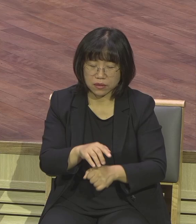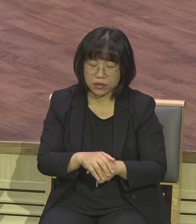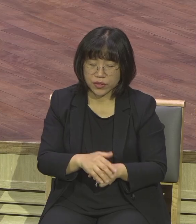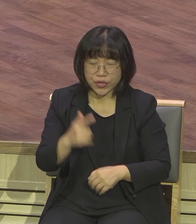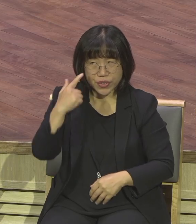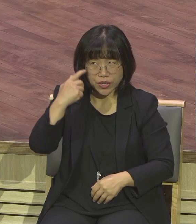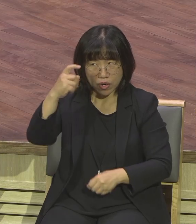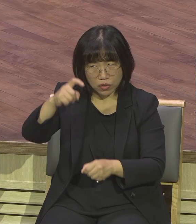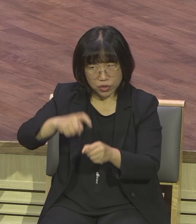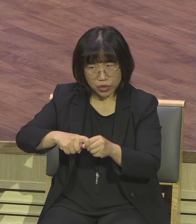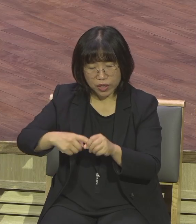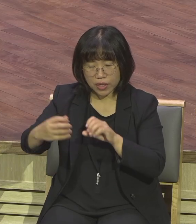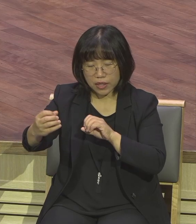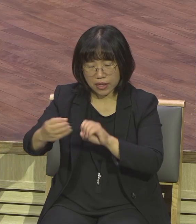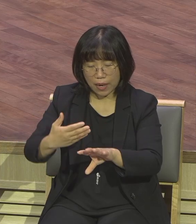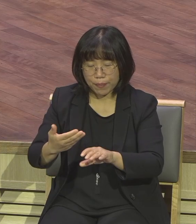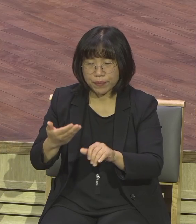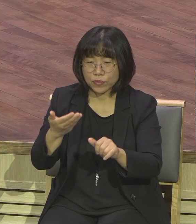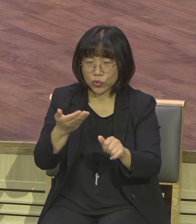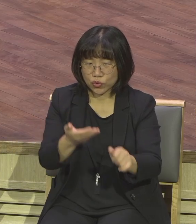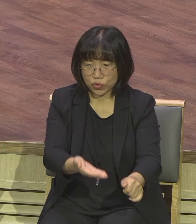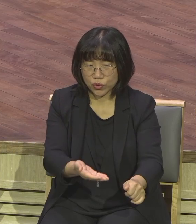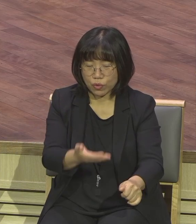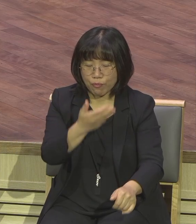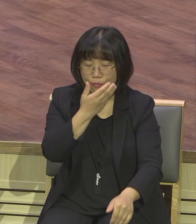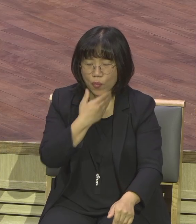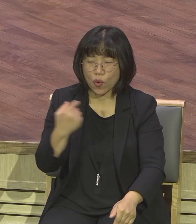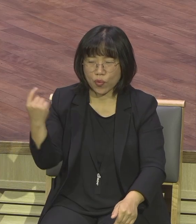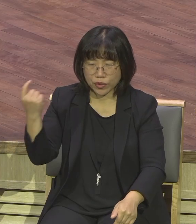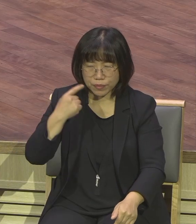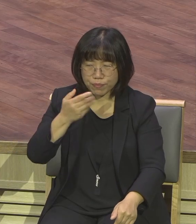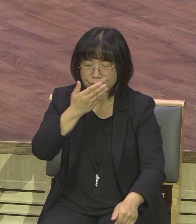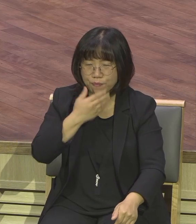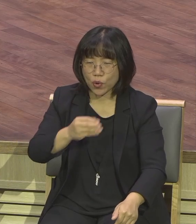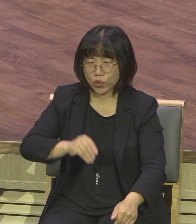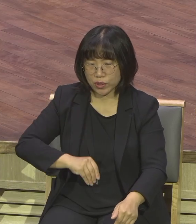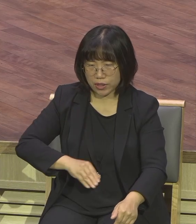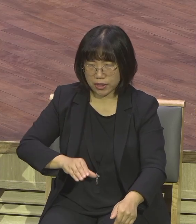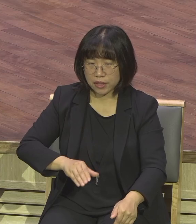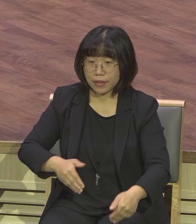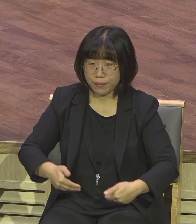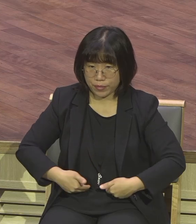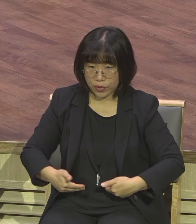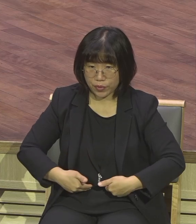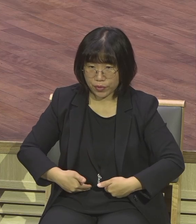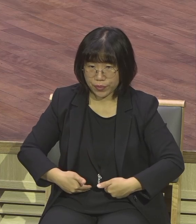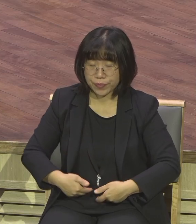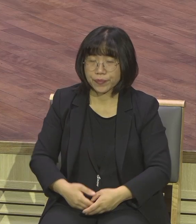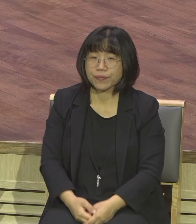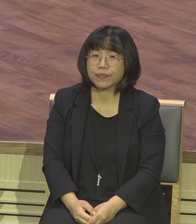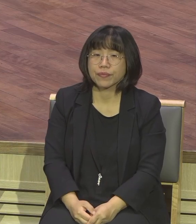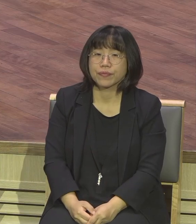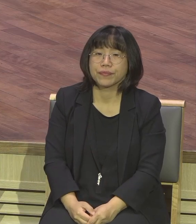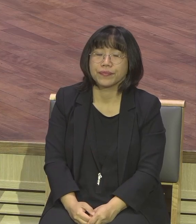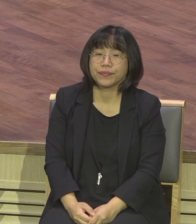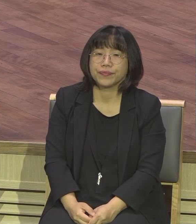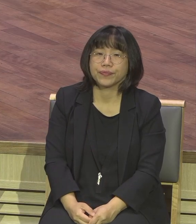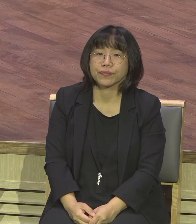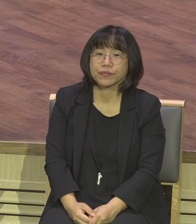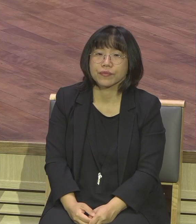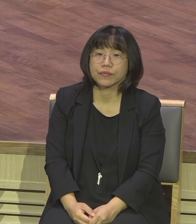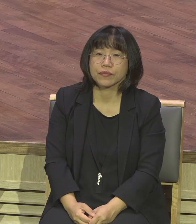영적인 답을 주는 복. 이 복음복지입니다. 복음복지. 이 복음복지에 대해 복음복지.